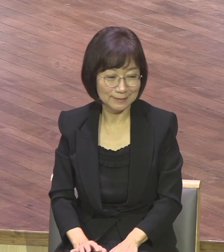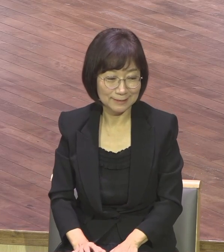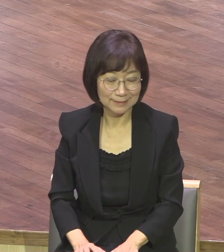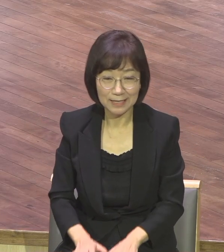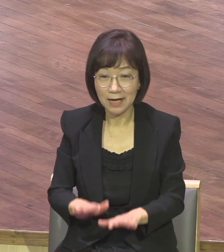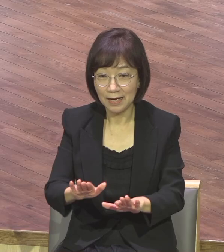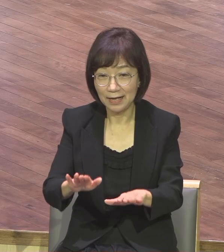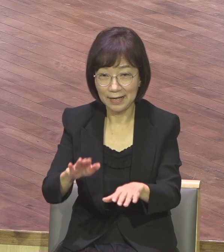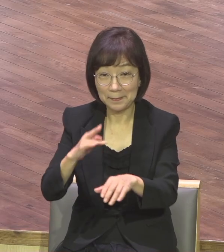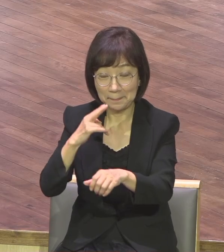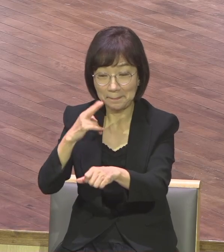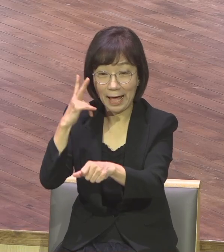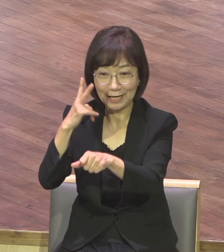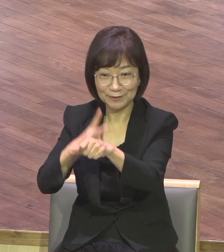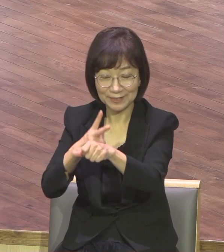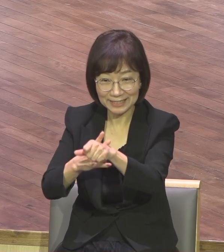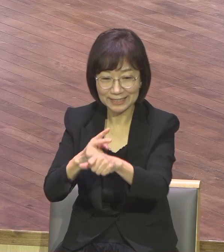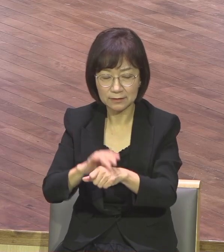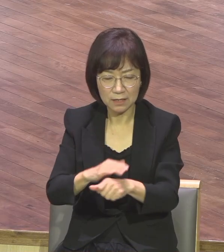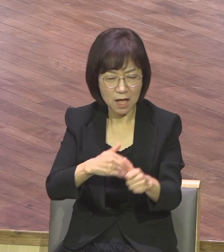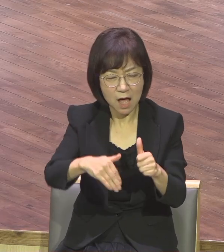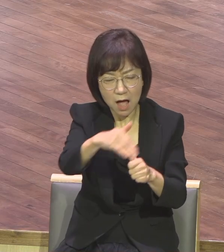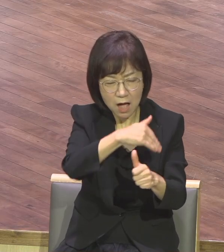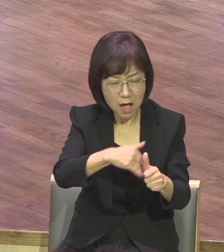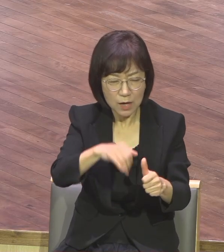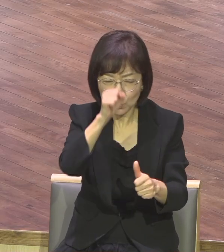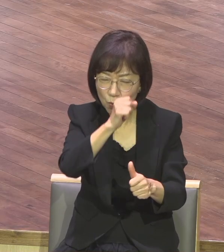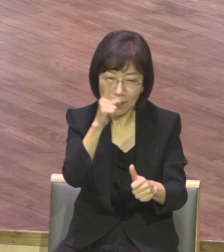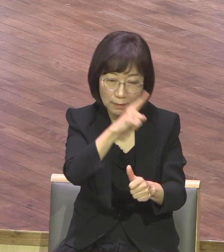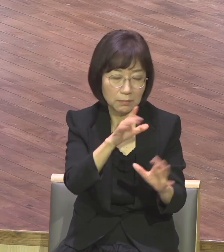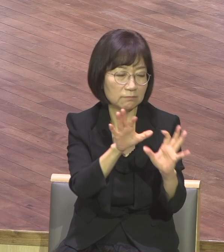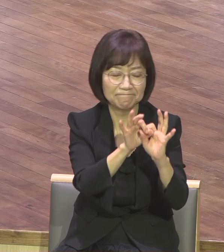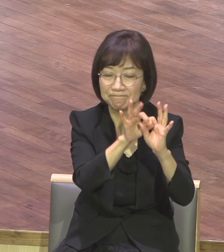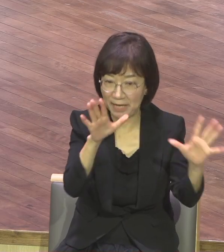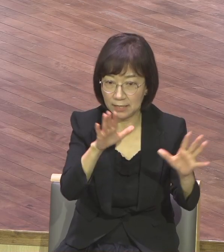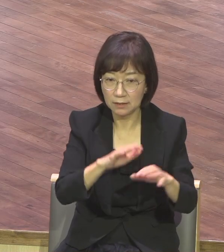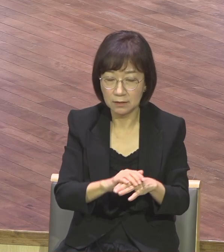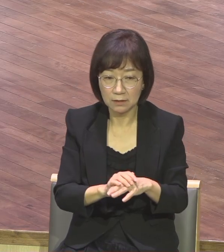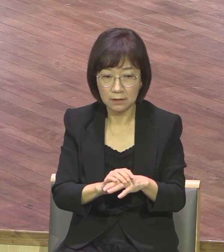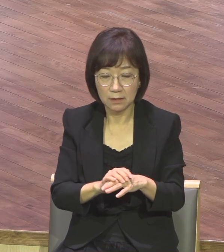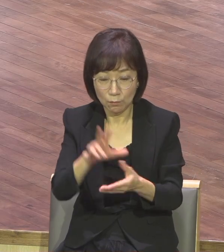사도 바울은 어떤 경우이든지 어떤 환경이든지